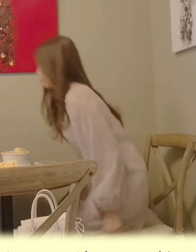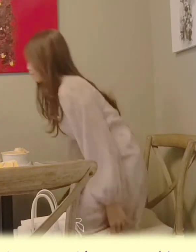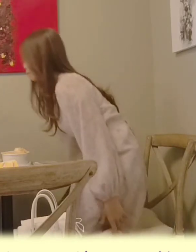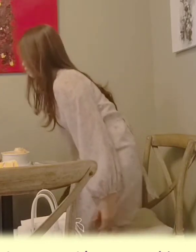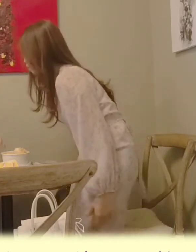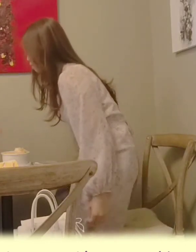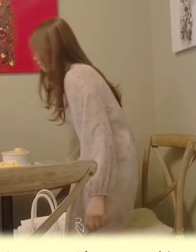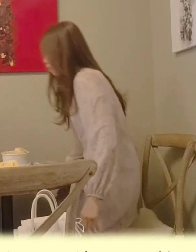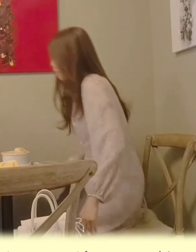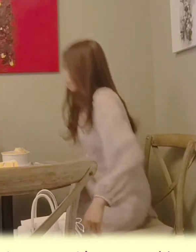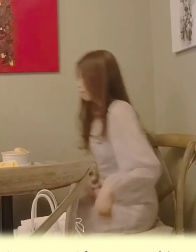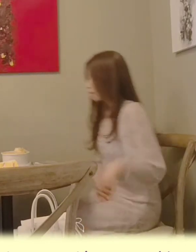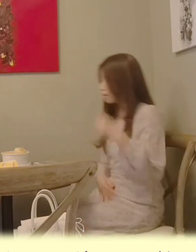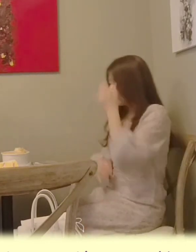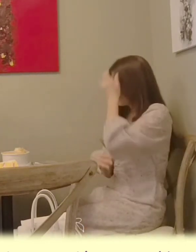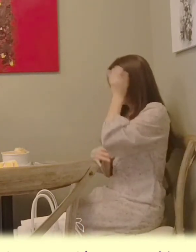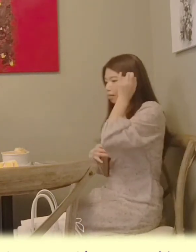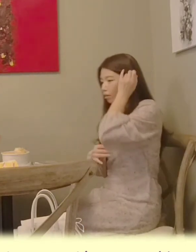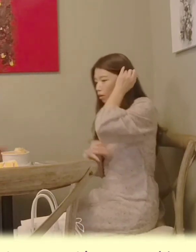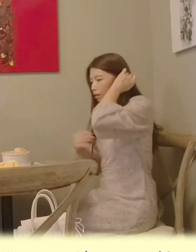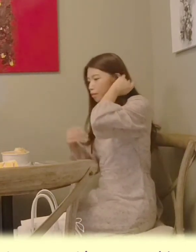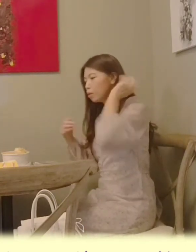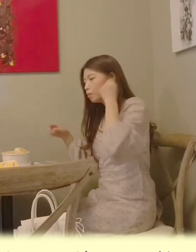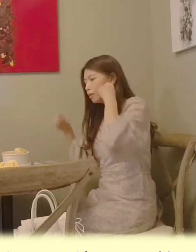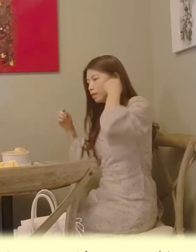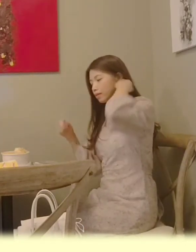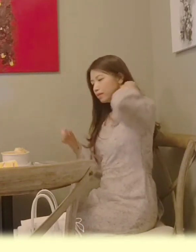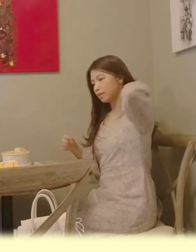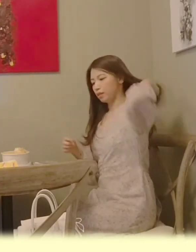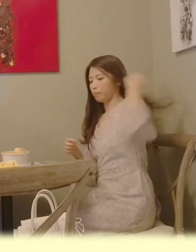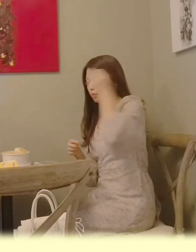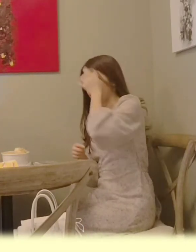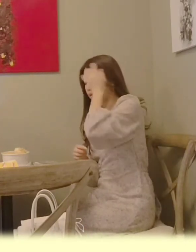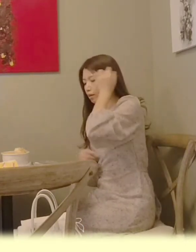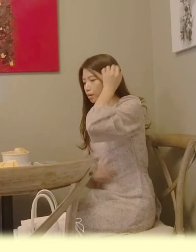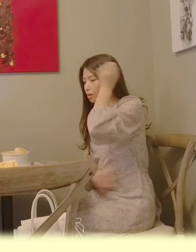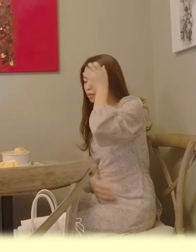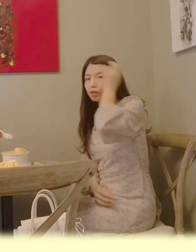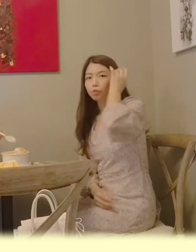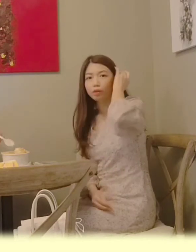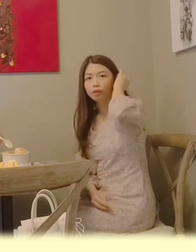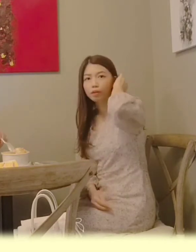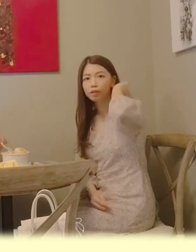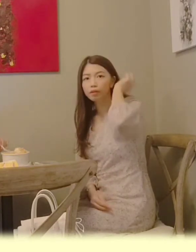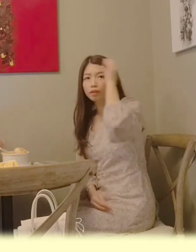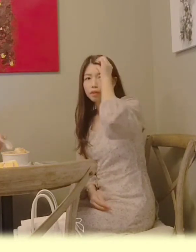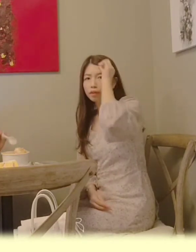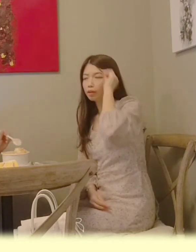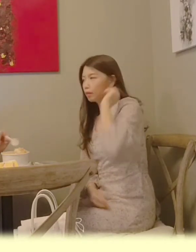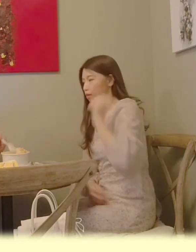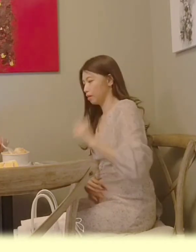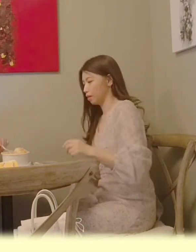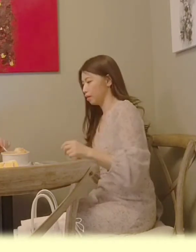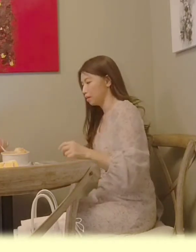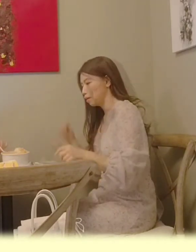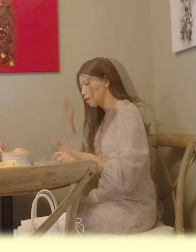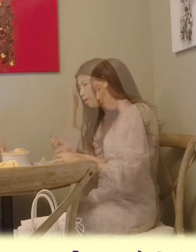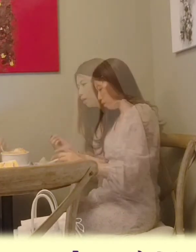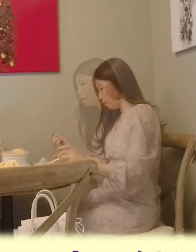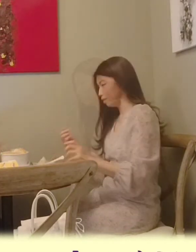근처에 지베른이라고 하는 아주 예쁜 카페가 있어요. 근데 코로나이다 보니까